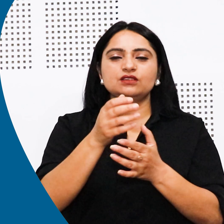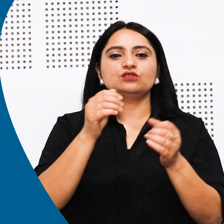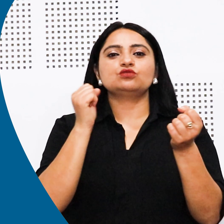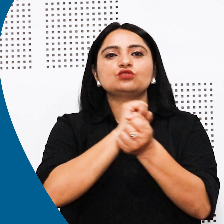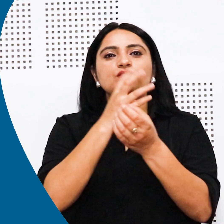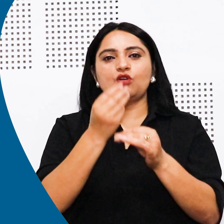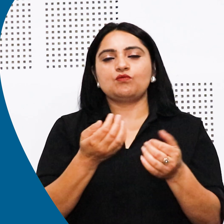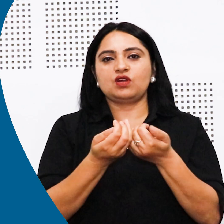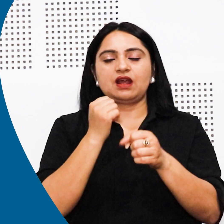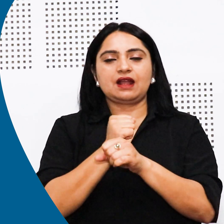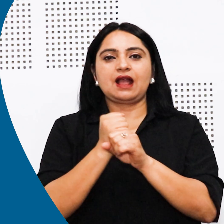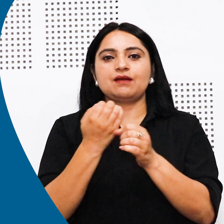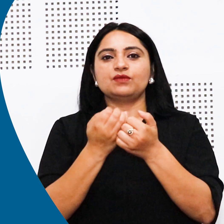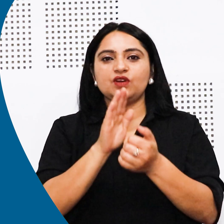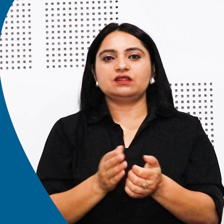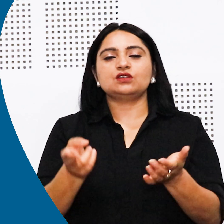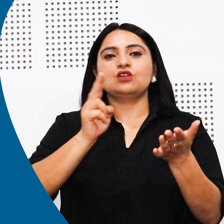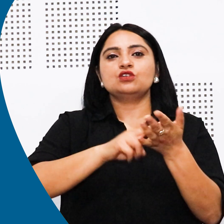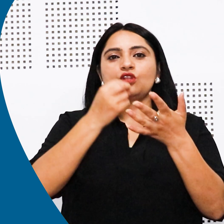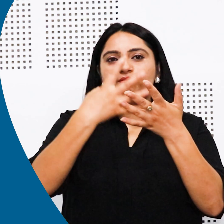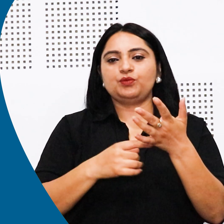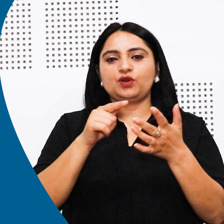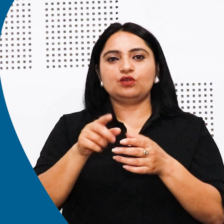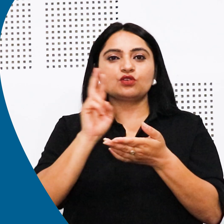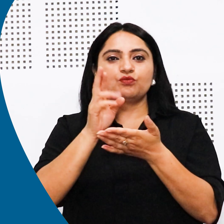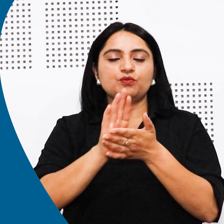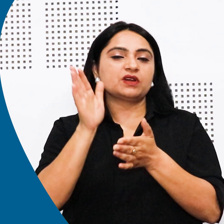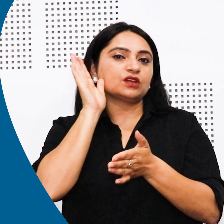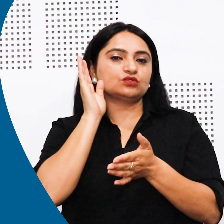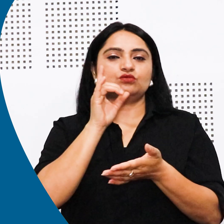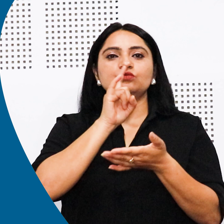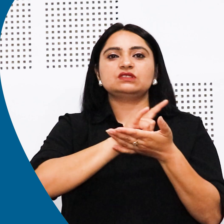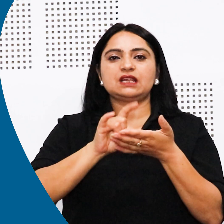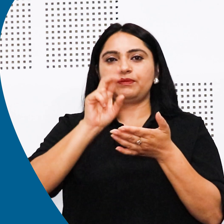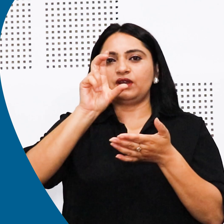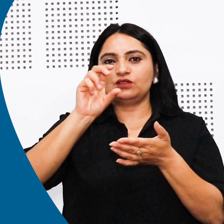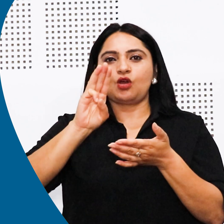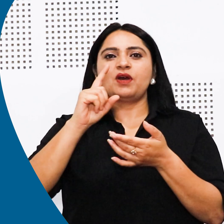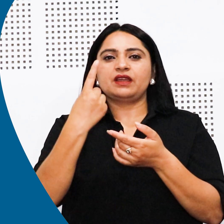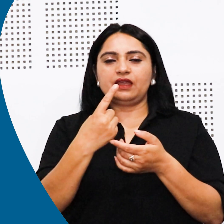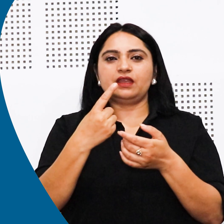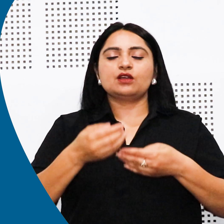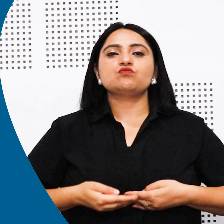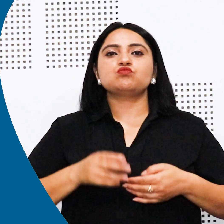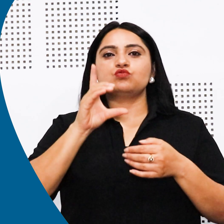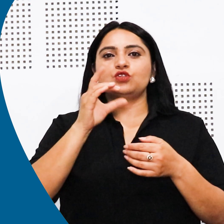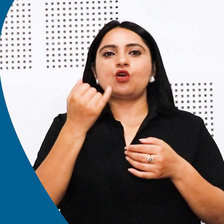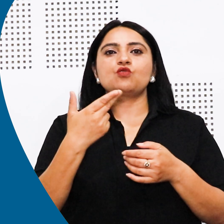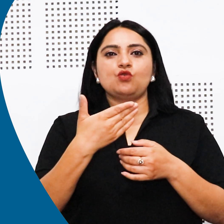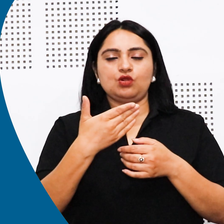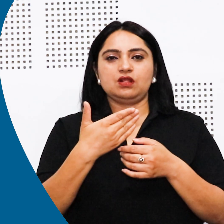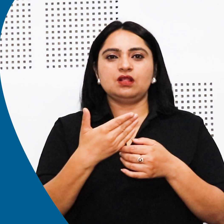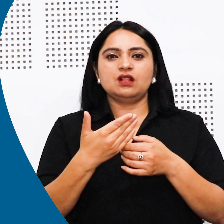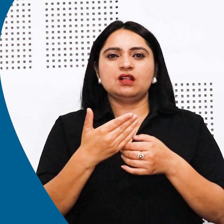गर्न काम गरिरहेको छ। थप विवरण यो रिपोर्टमा सुनौ। झापा दमक 1 बुद्ध टोलको साकेला थान